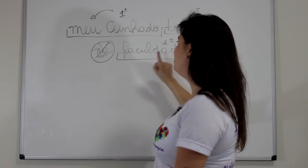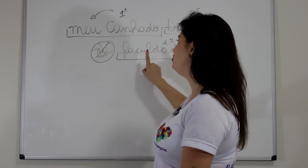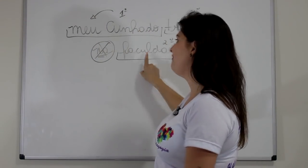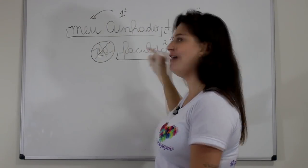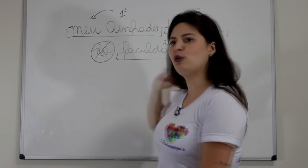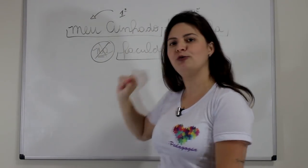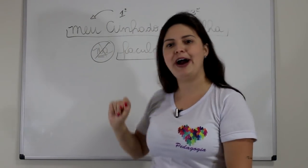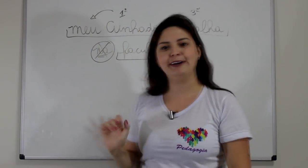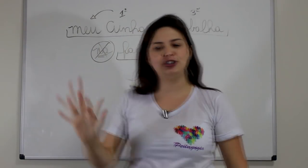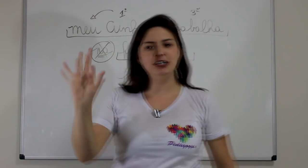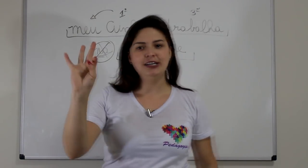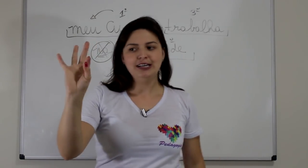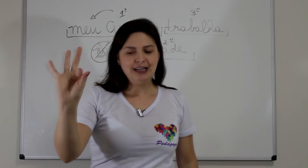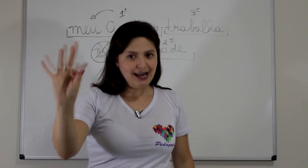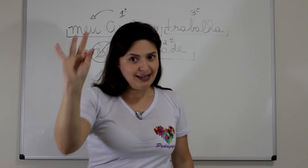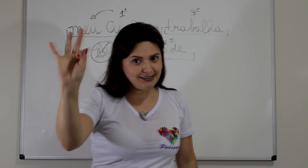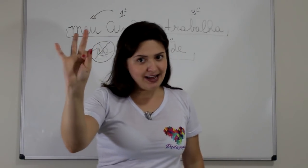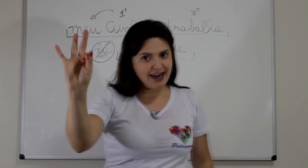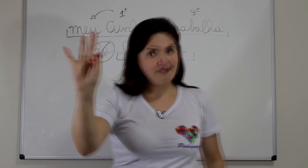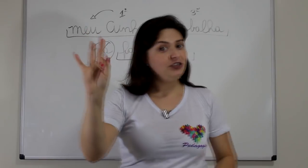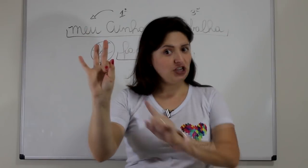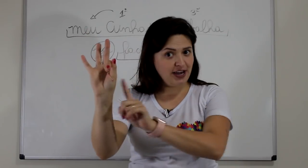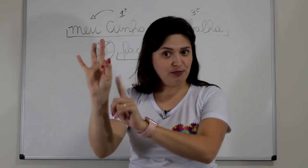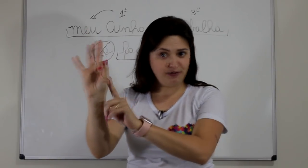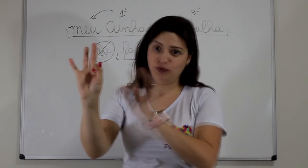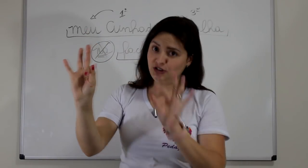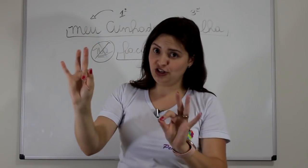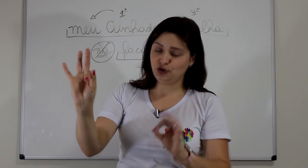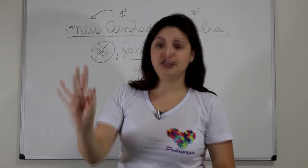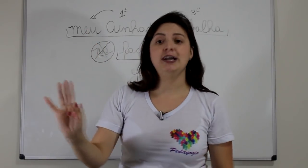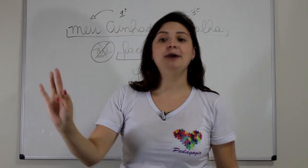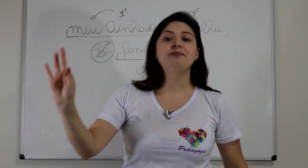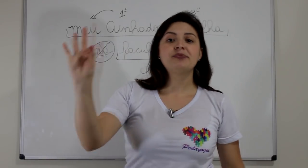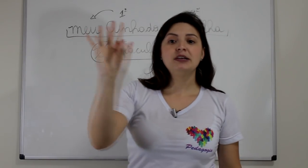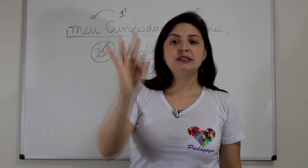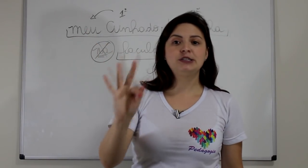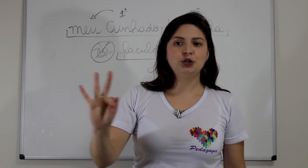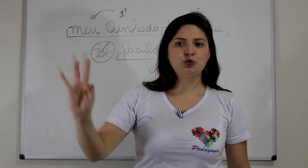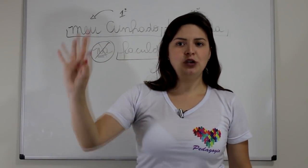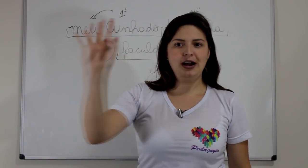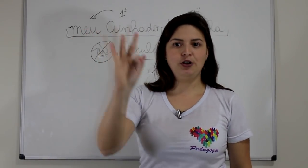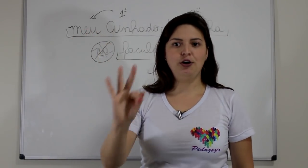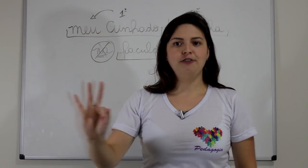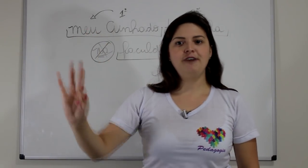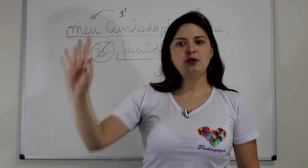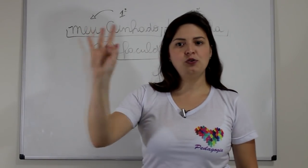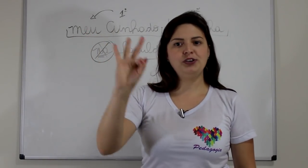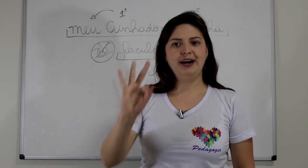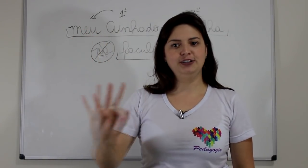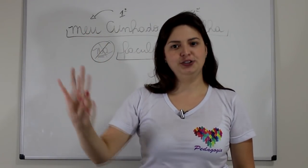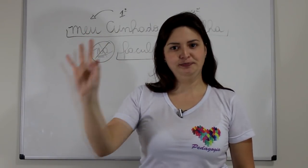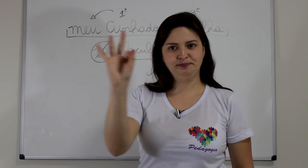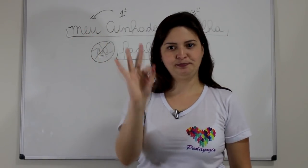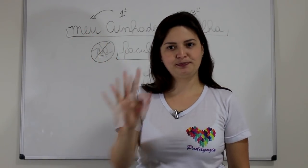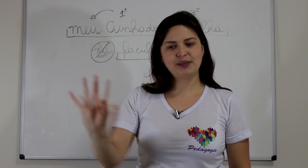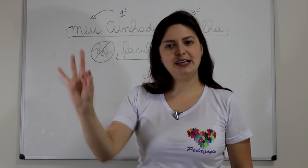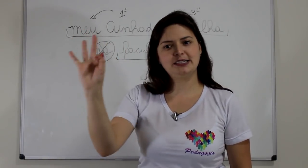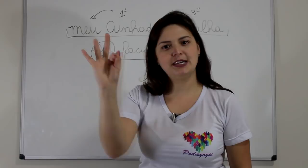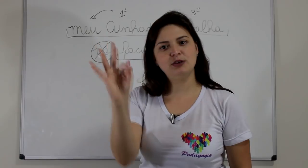de faculdade, a letra F já é uma forma de associar. Circular, ó, faculdade. Esse aqui é o